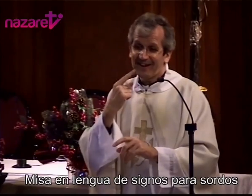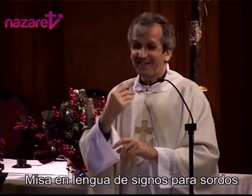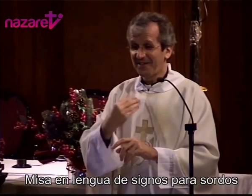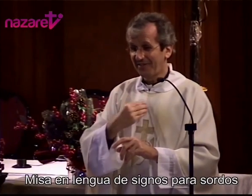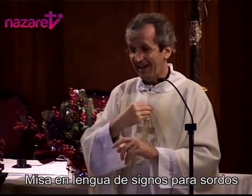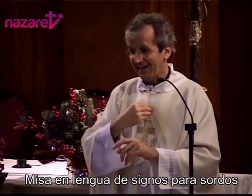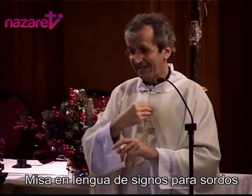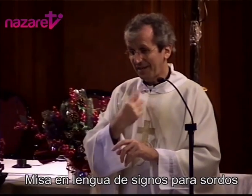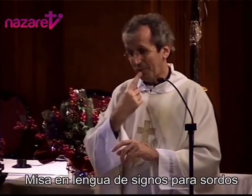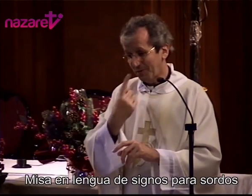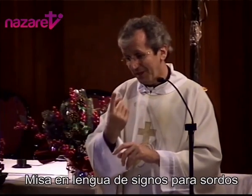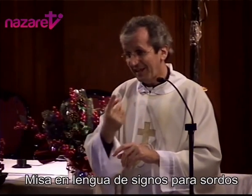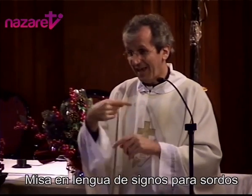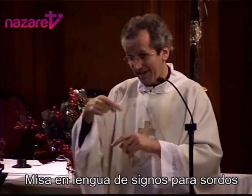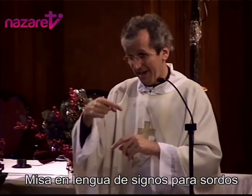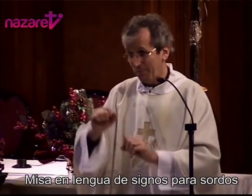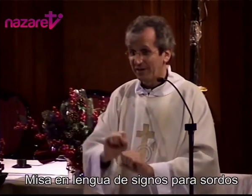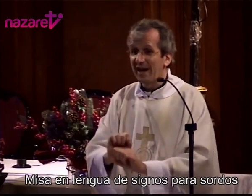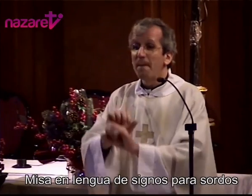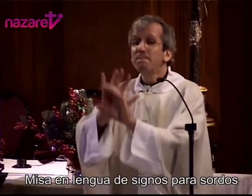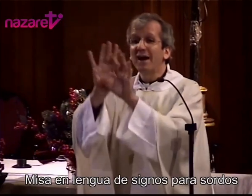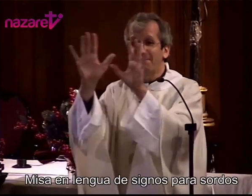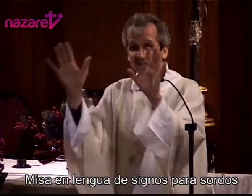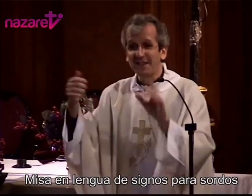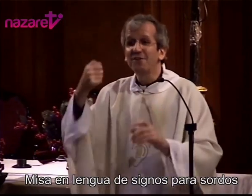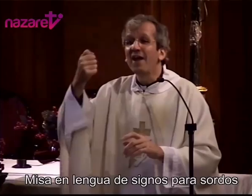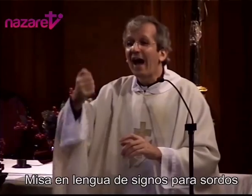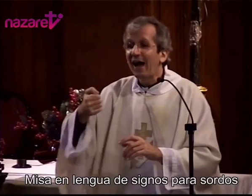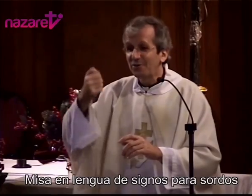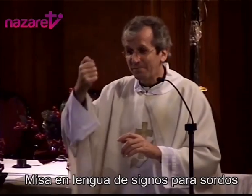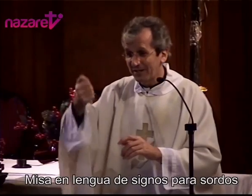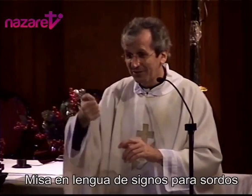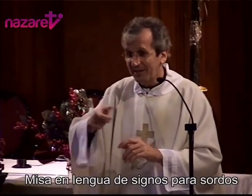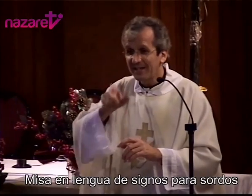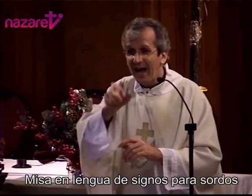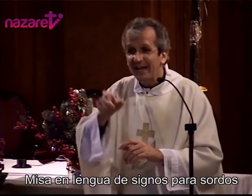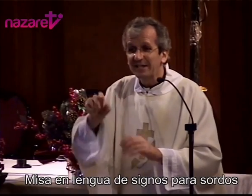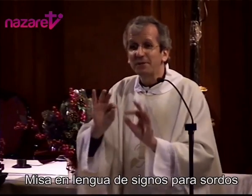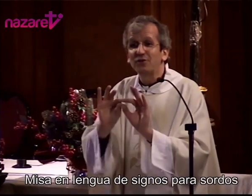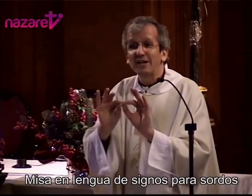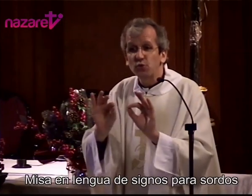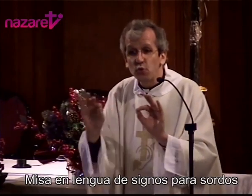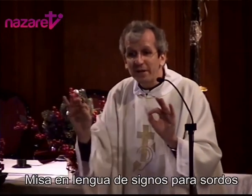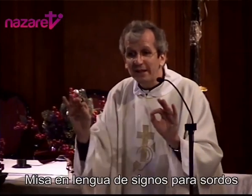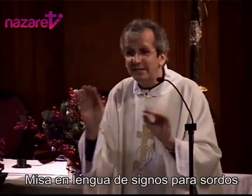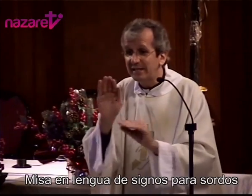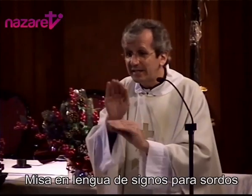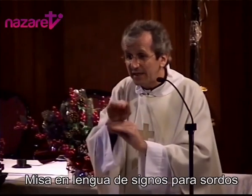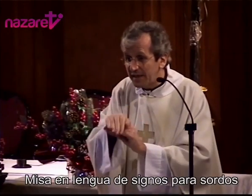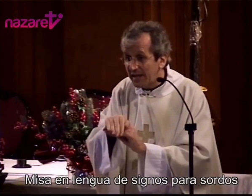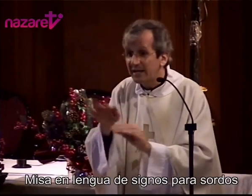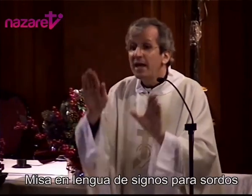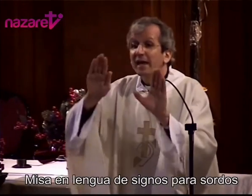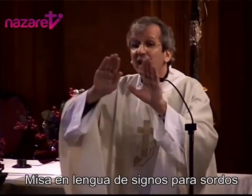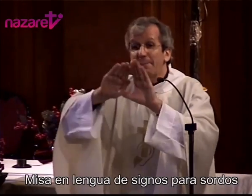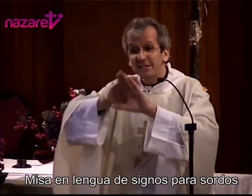la tradición de la Iglesia podríamos decir que hay pues la manifestación a los pastores, aquellas personas humildes y